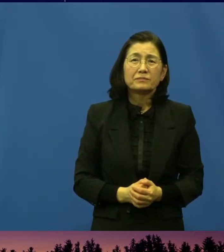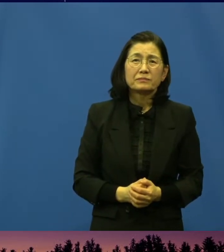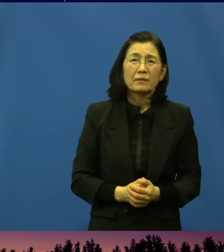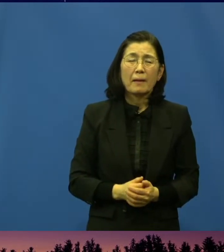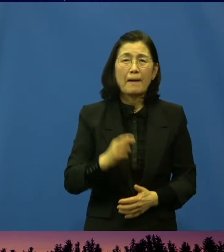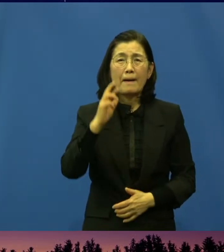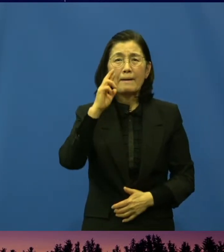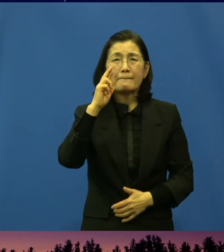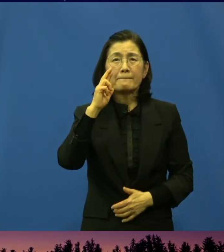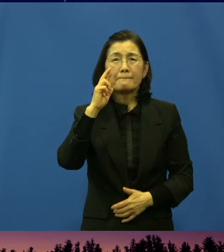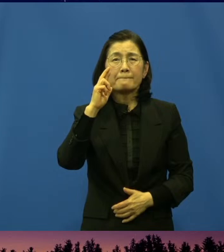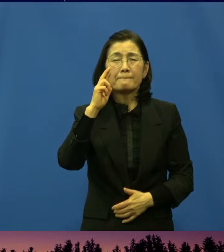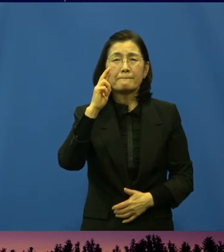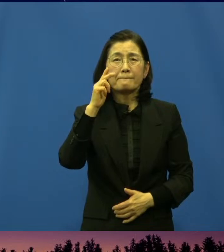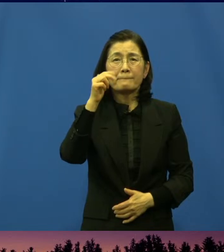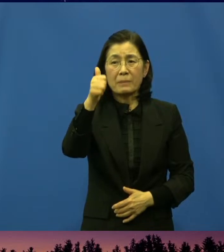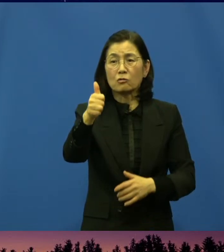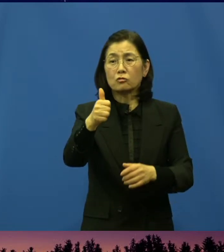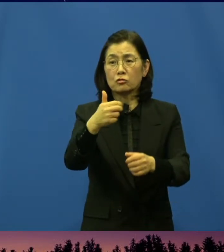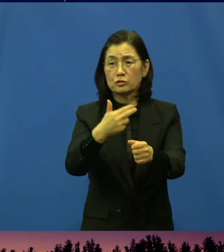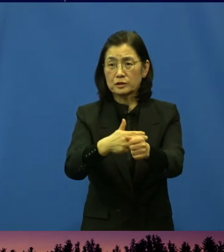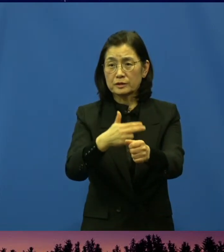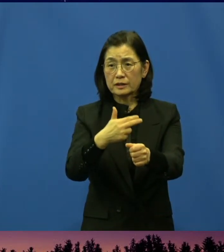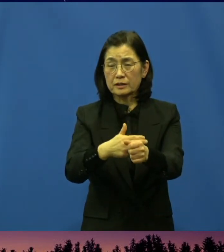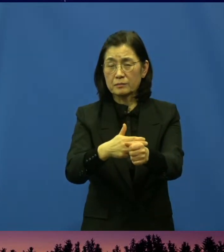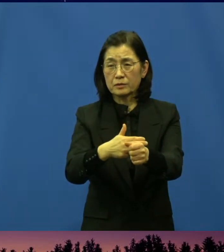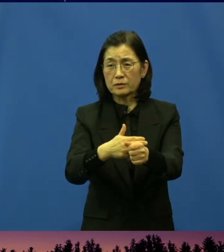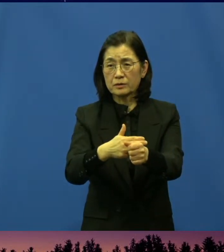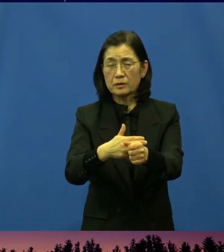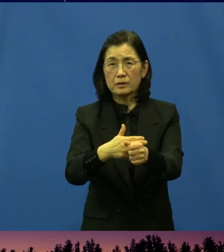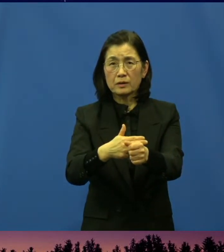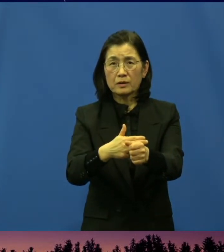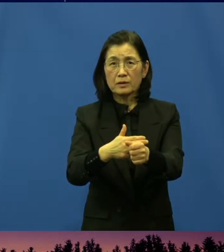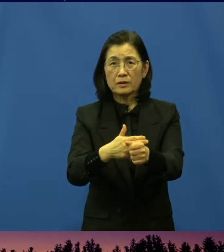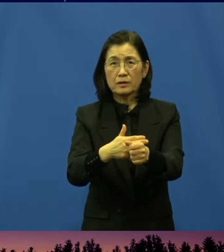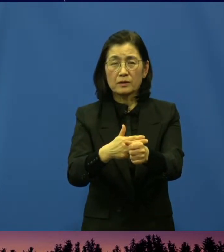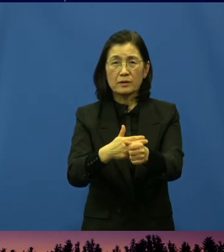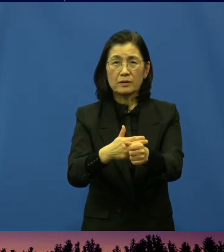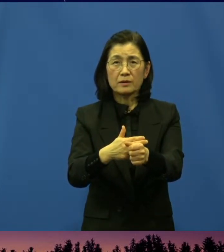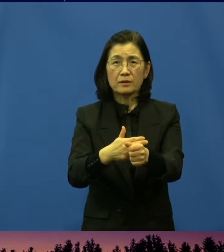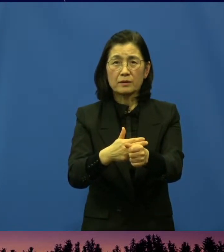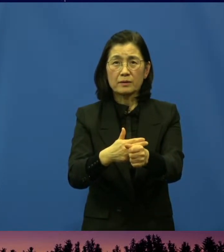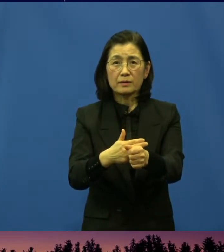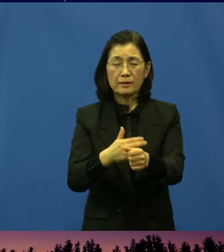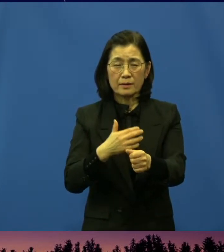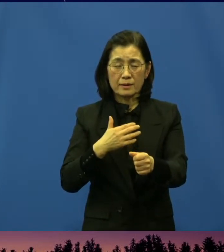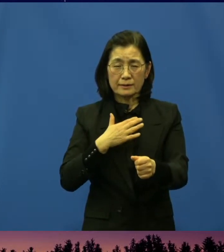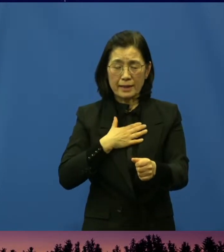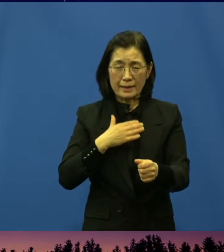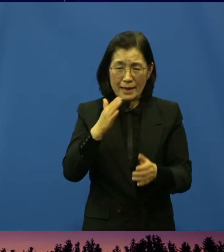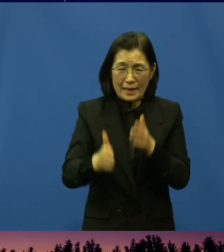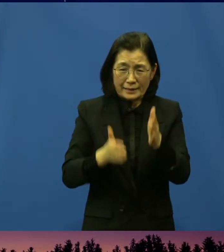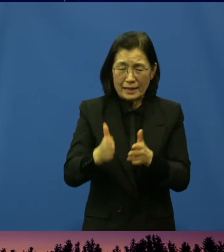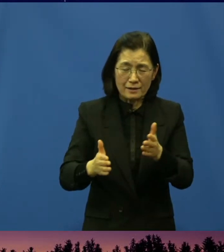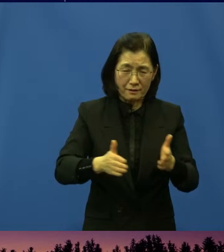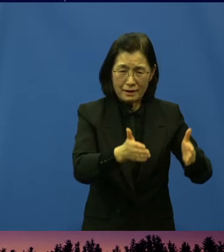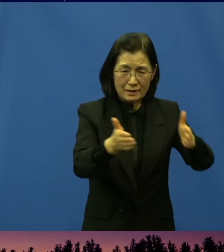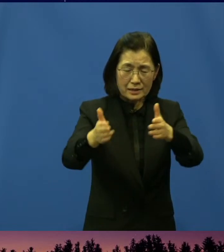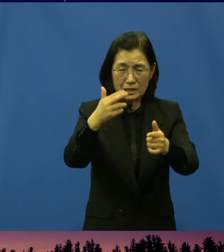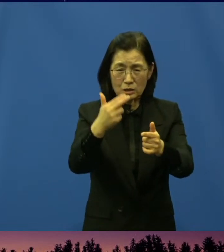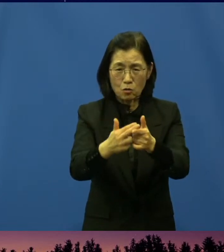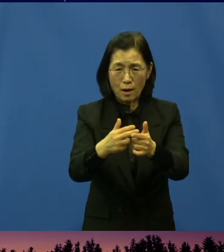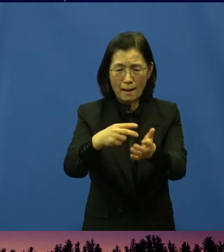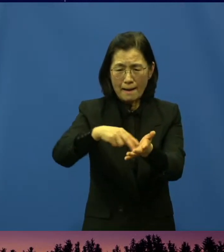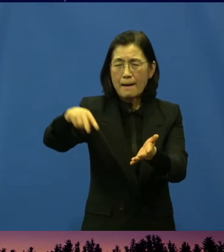바울은 곧게 가는 거예요. 딱 가는 거예요. 나의 달려갈 길과 나의 달려갈 사람이